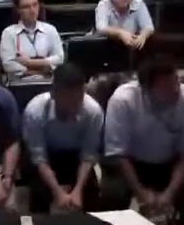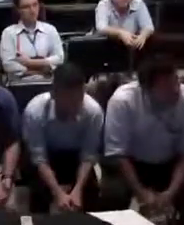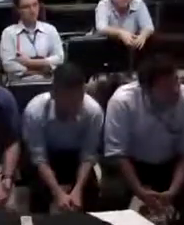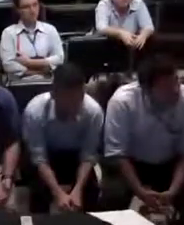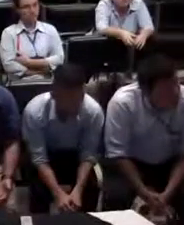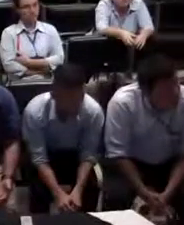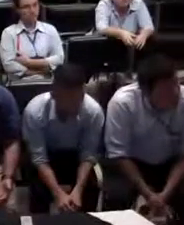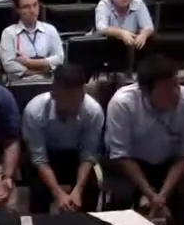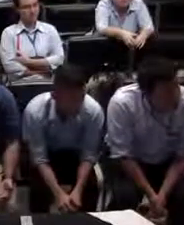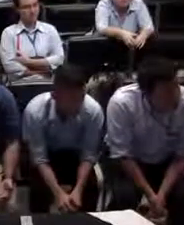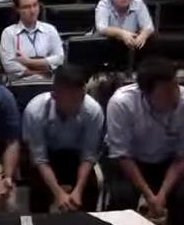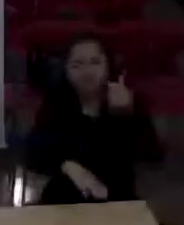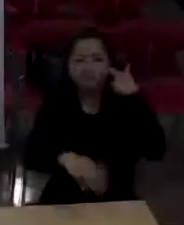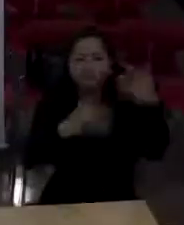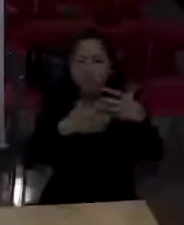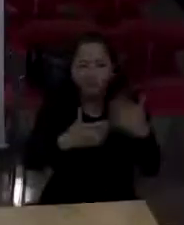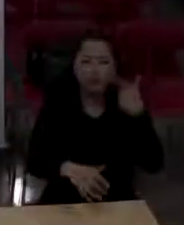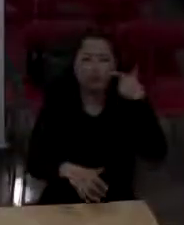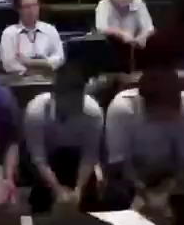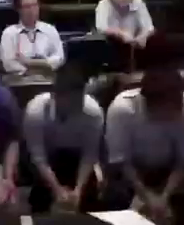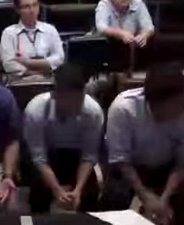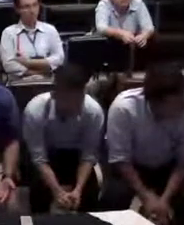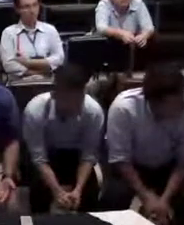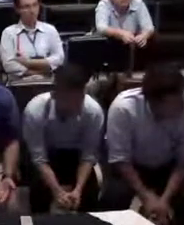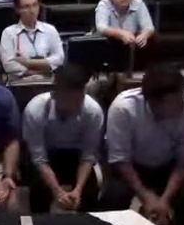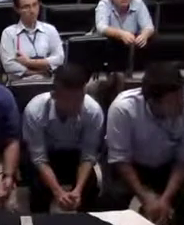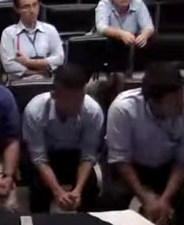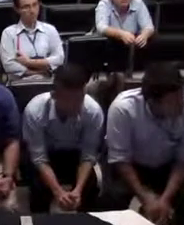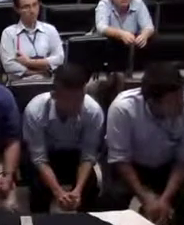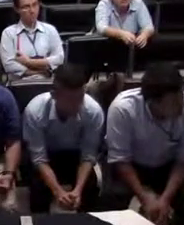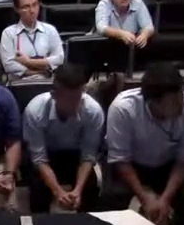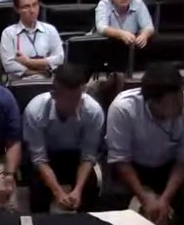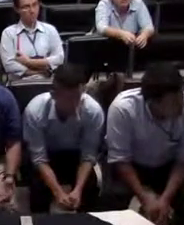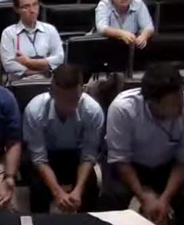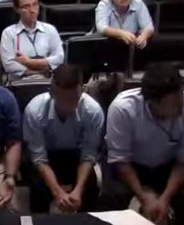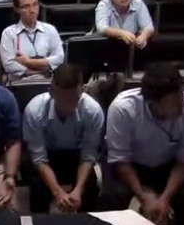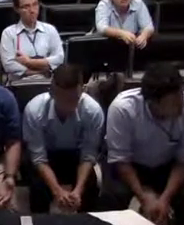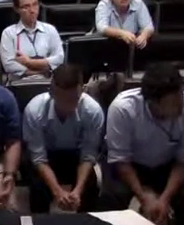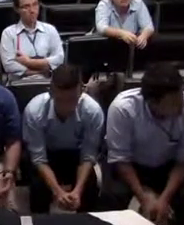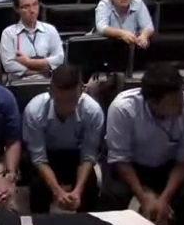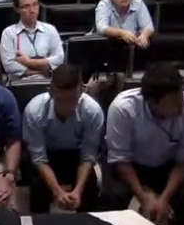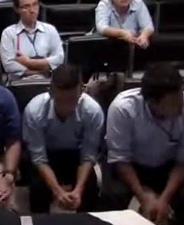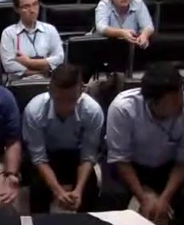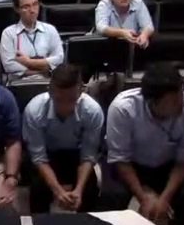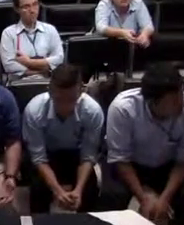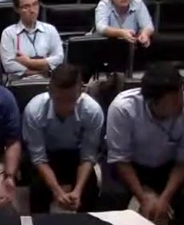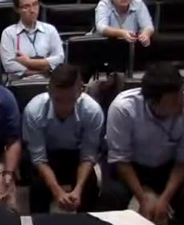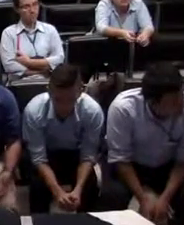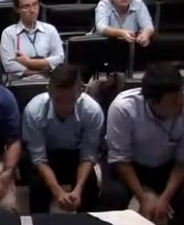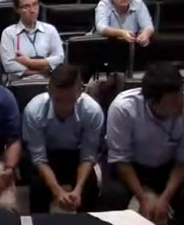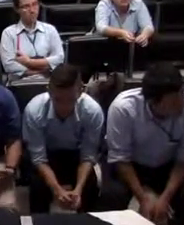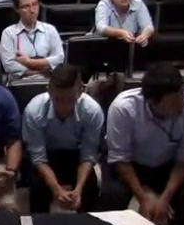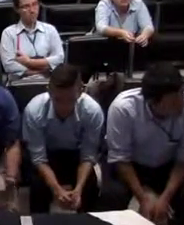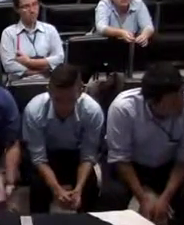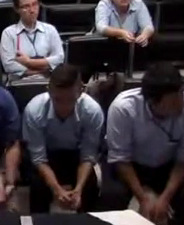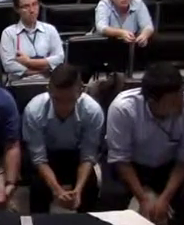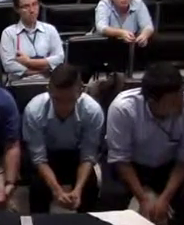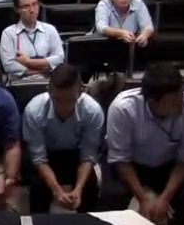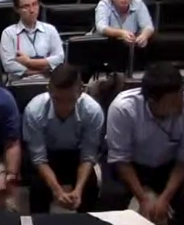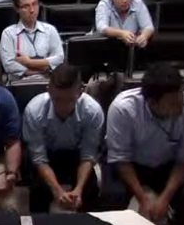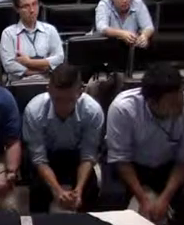interviniendo? ¿Cómo está interviniendo el Instituto Nacional para Sordos? ¿Cómo articula, no sé, FENASCOL? ¿Hasta